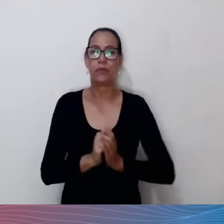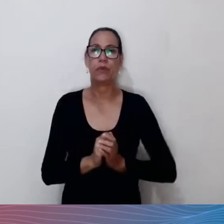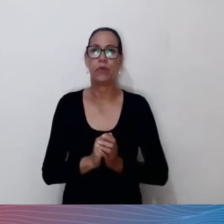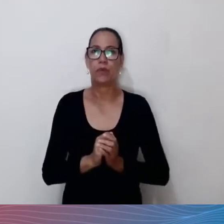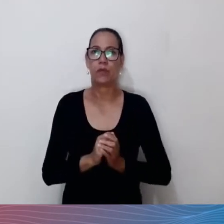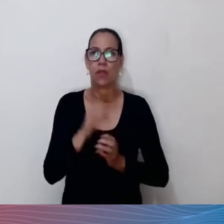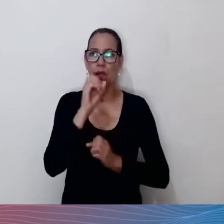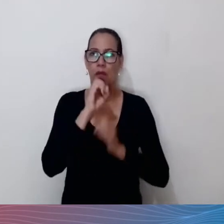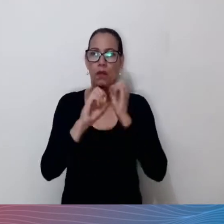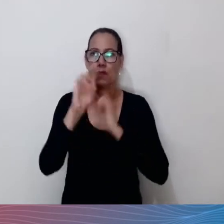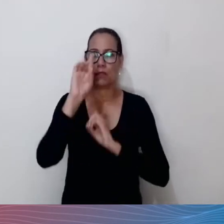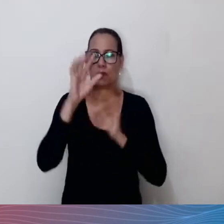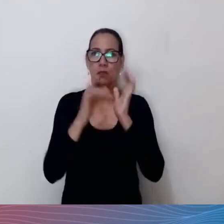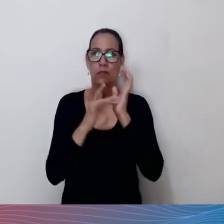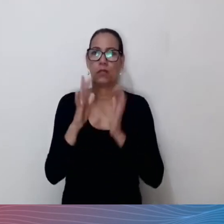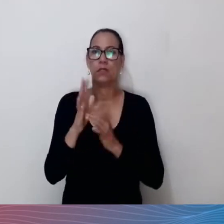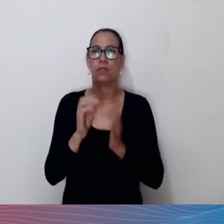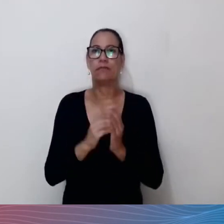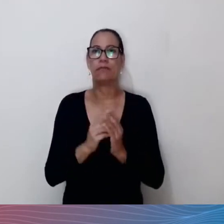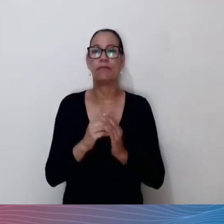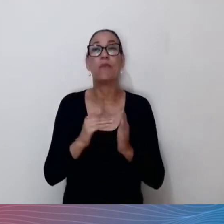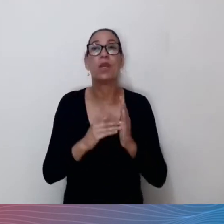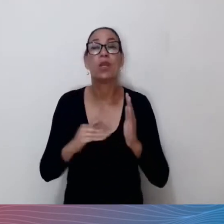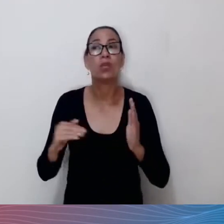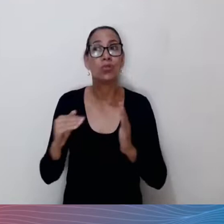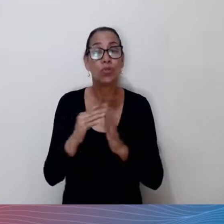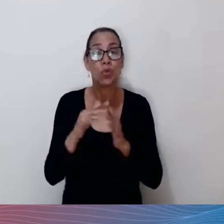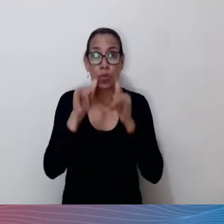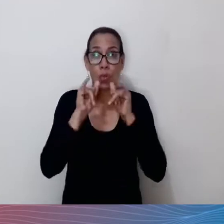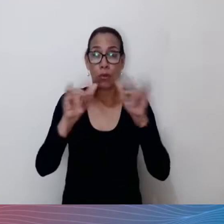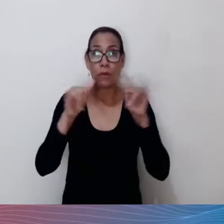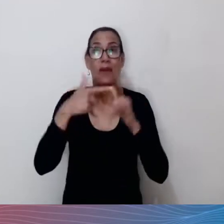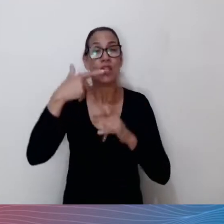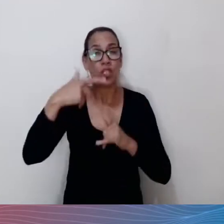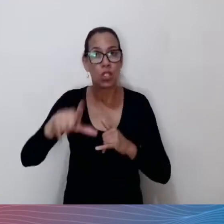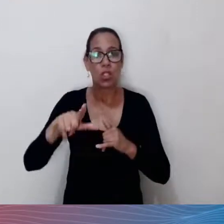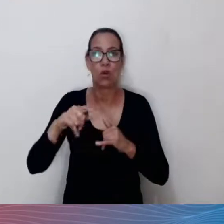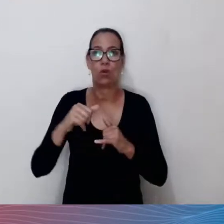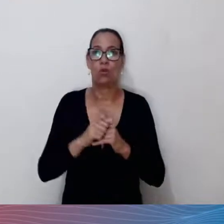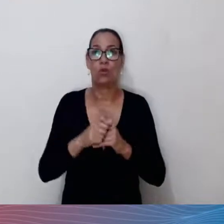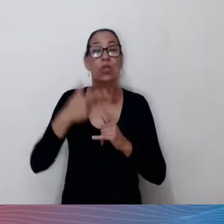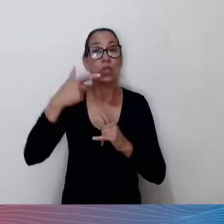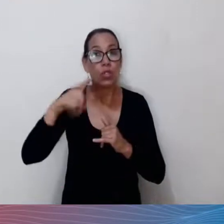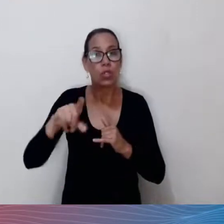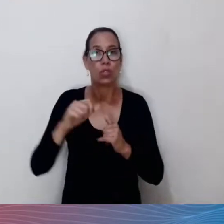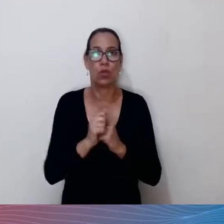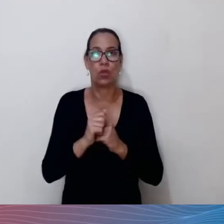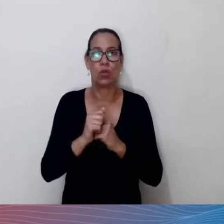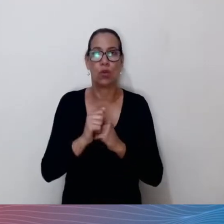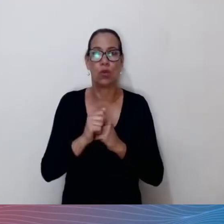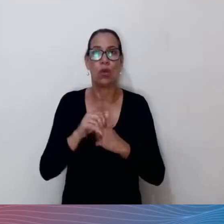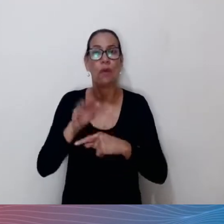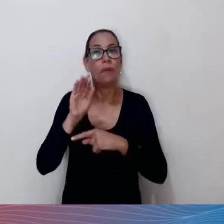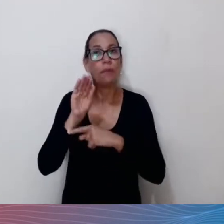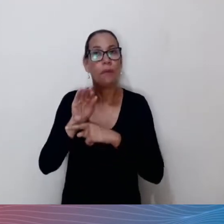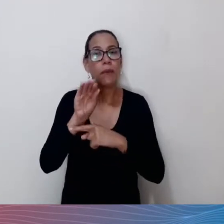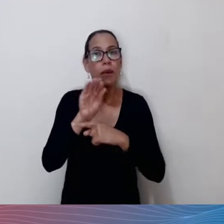Irmão, tudo isso eu estou falando e repetindo para ajudar vocês, para vocês terem clareza quanto a isso,